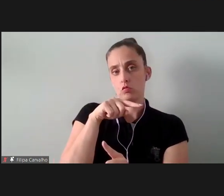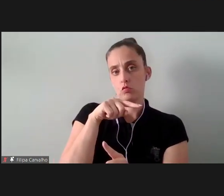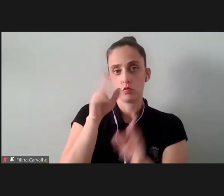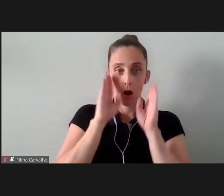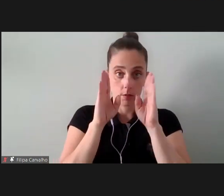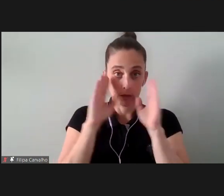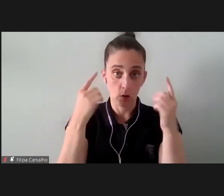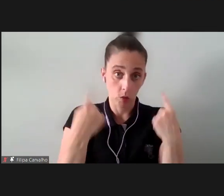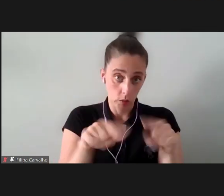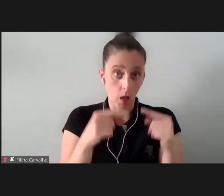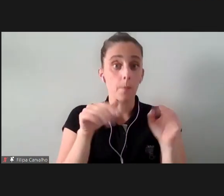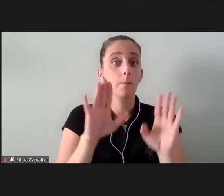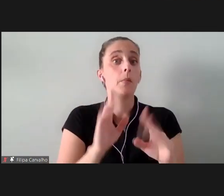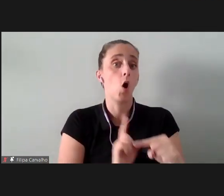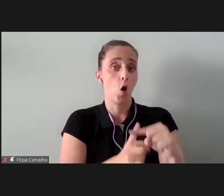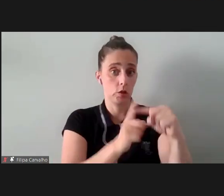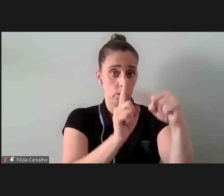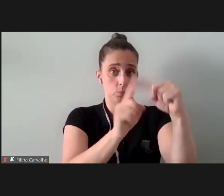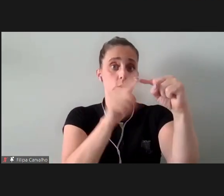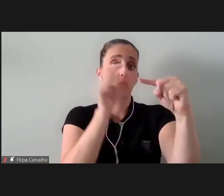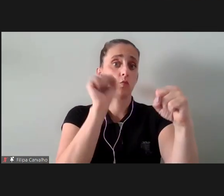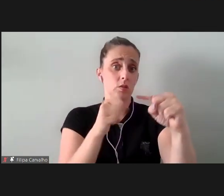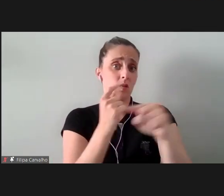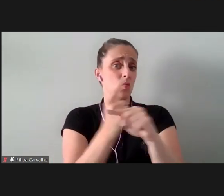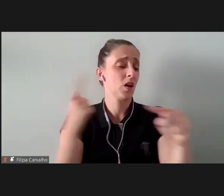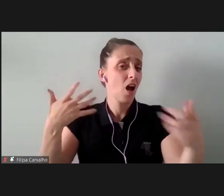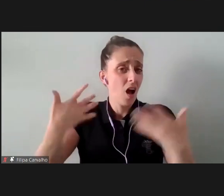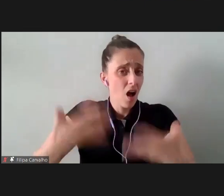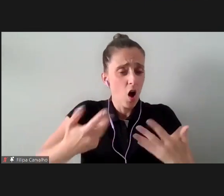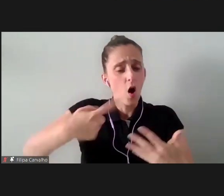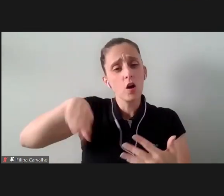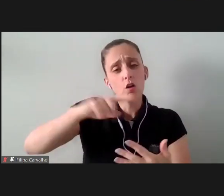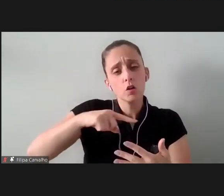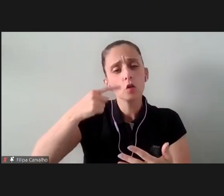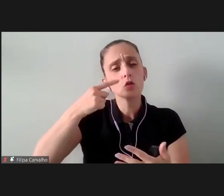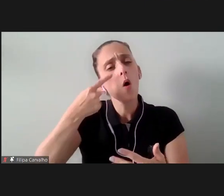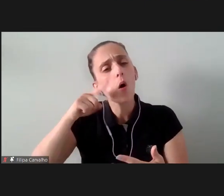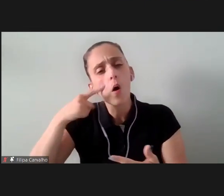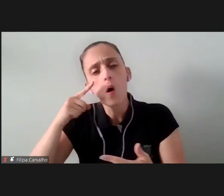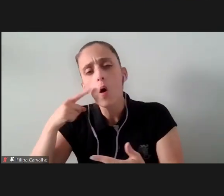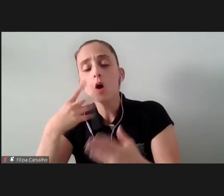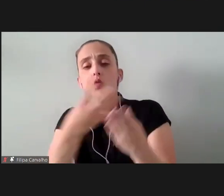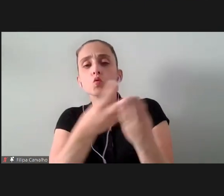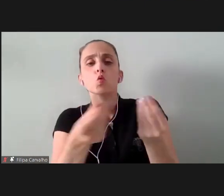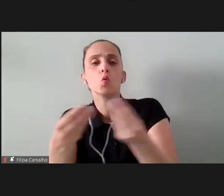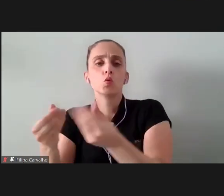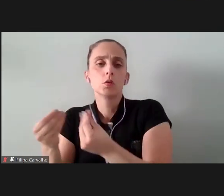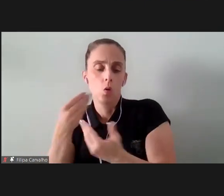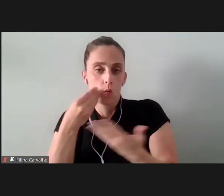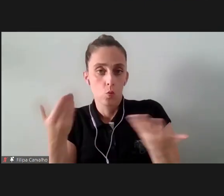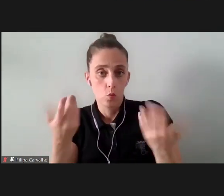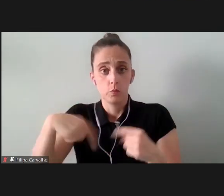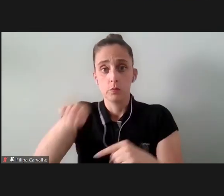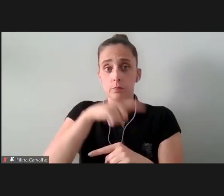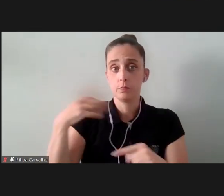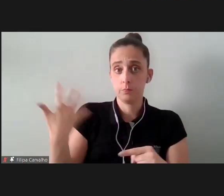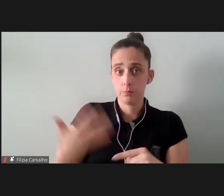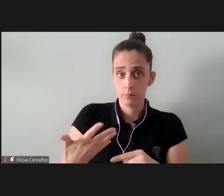grande otimismo, sobretudo porque neste momento estamos a experimentar soluções. Neste momento temos hoje a